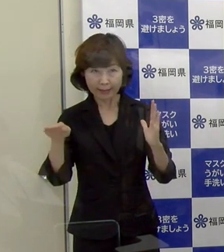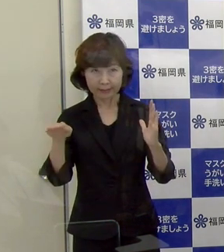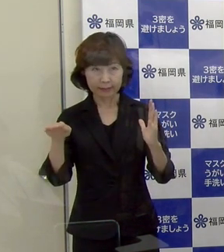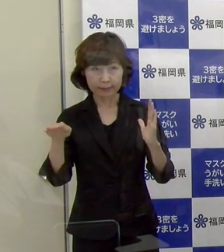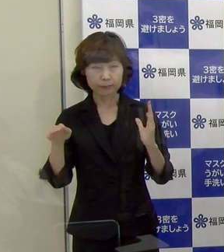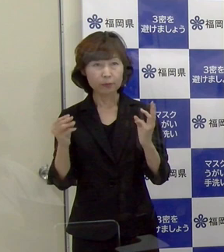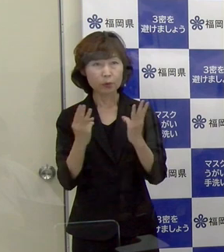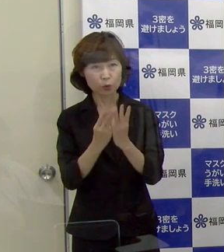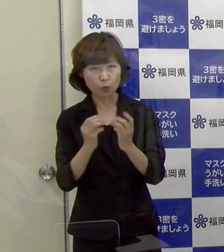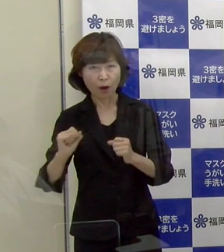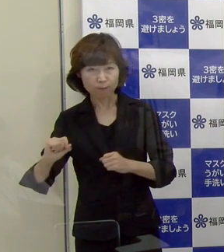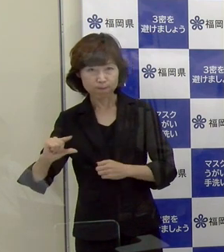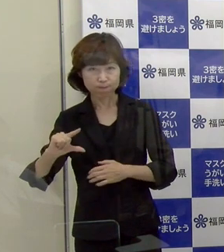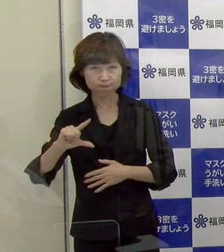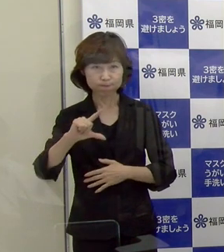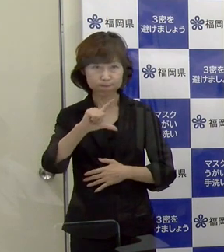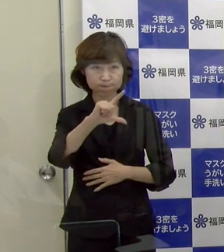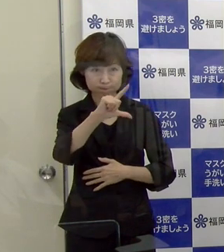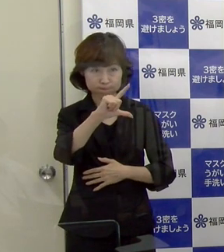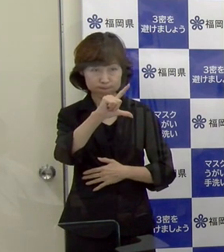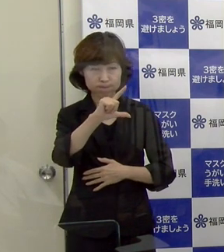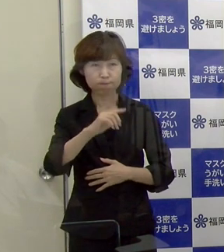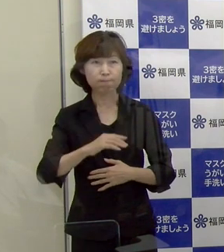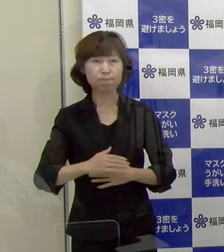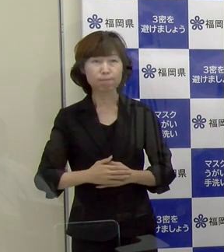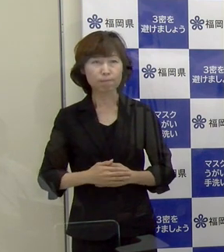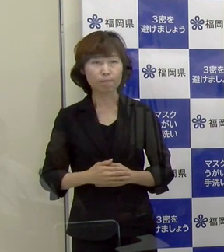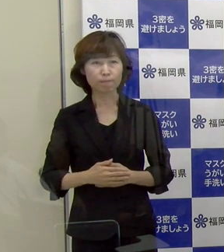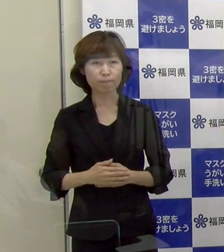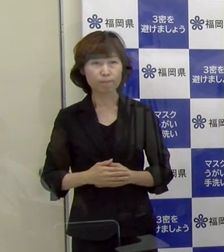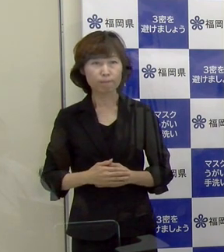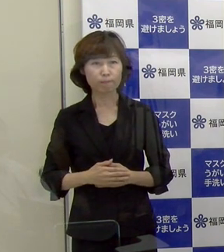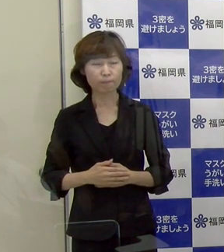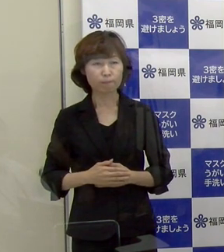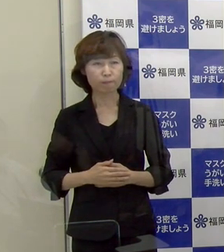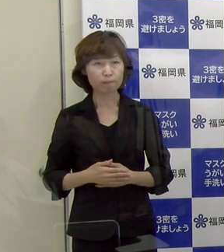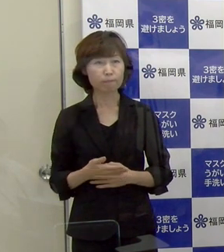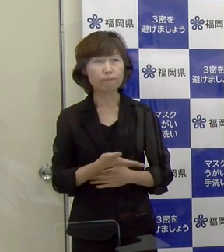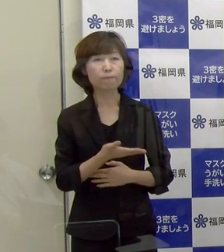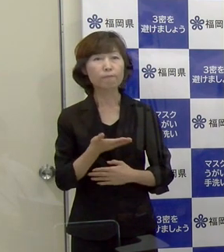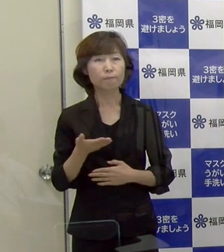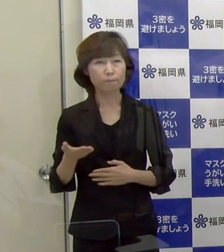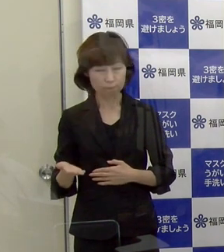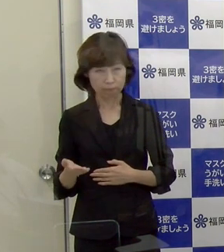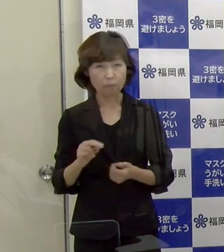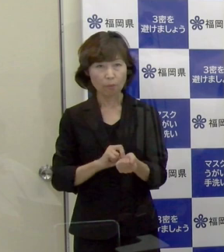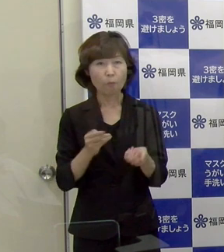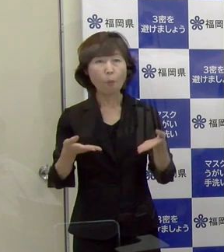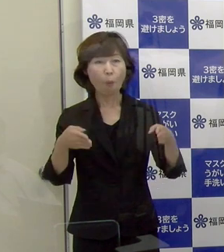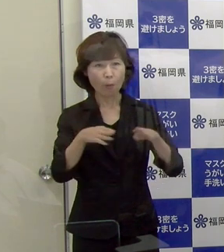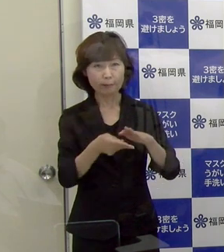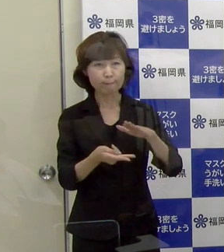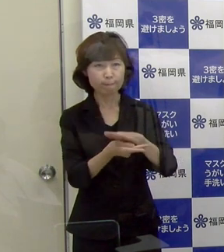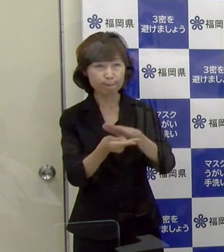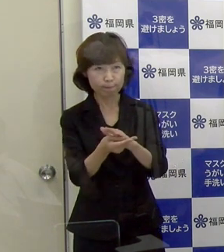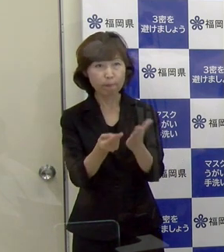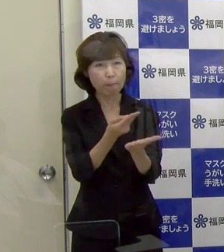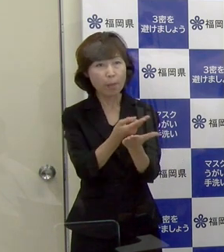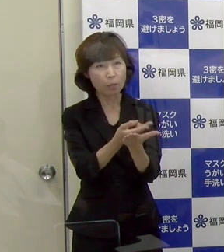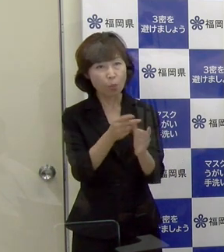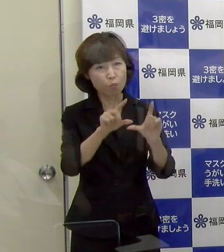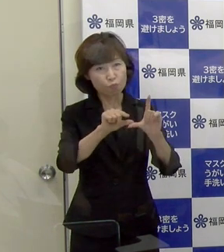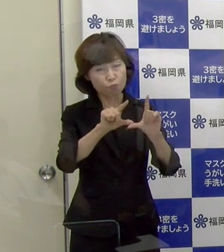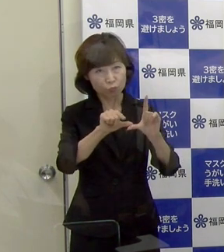増加傾向が継続を致しておりますそれから病床使用率でございます病床